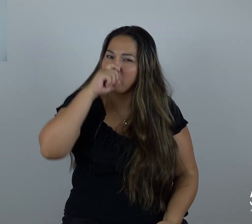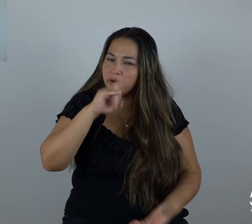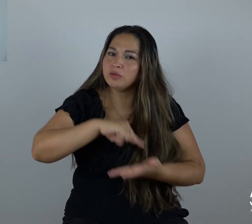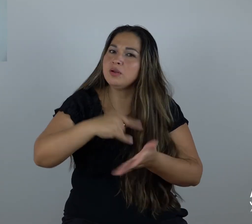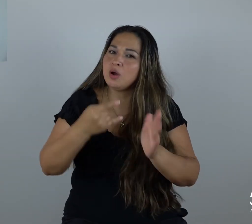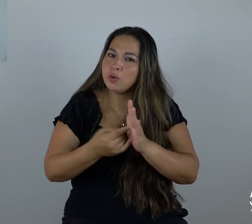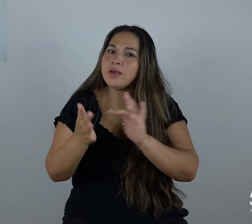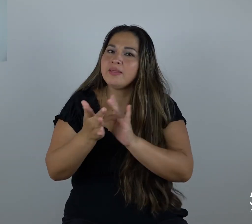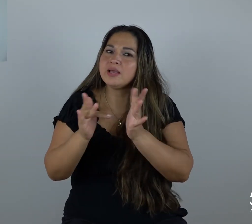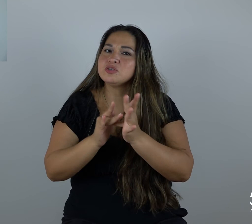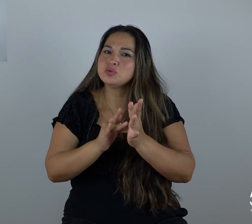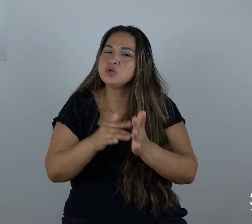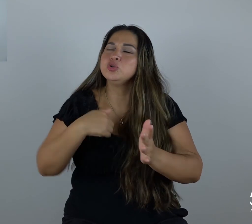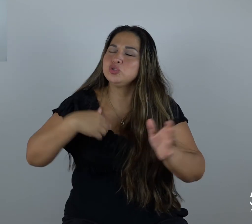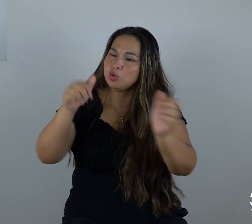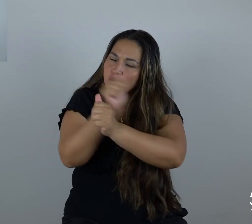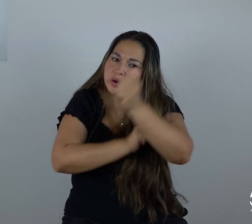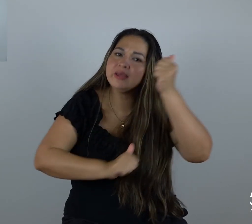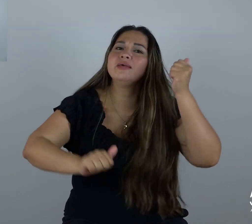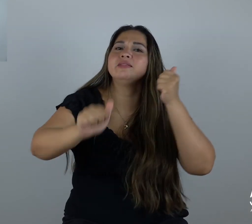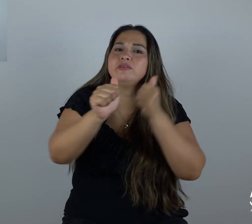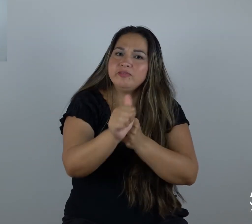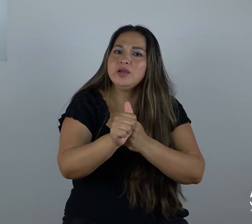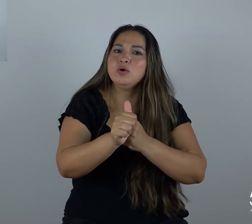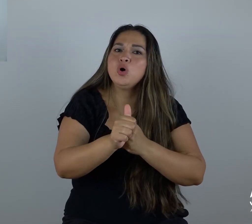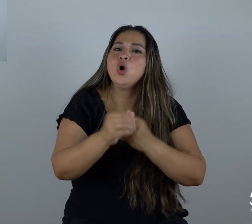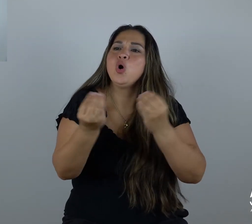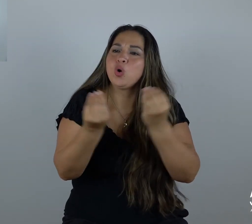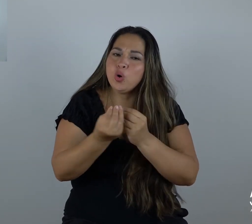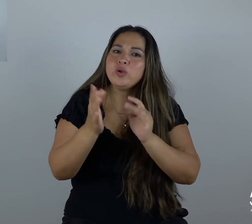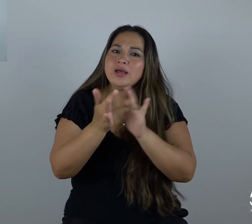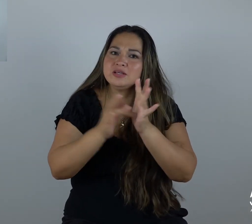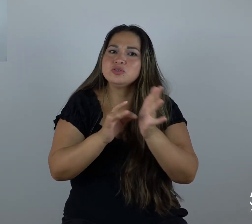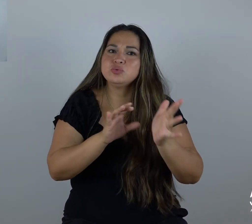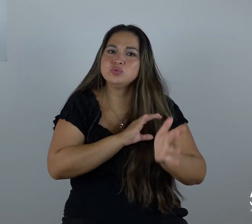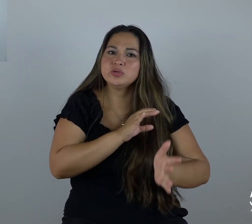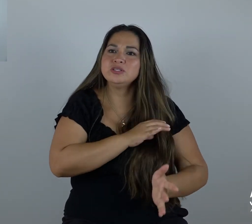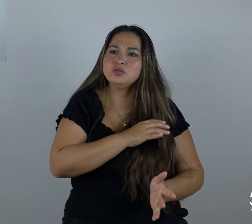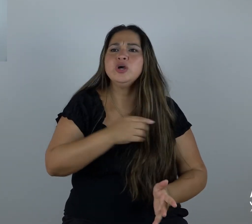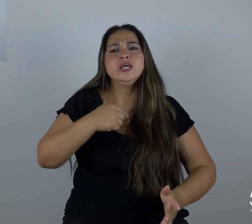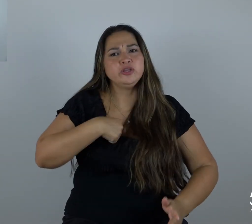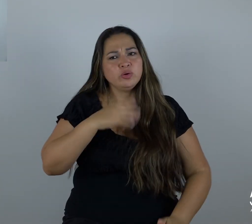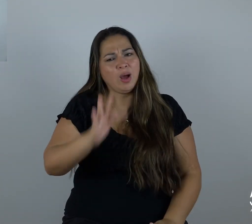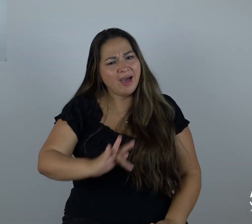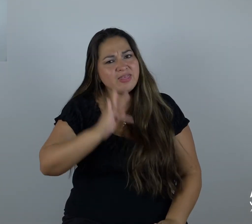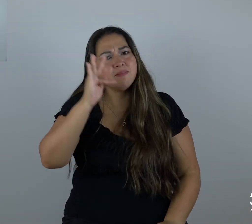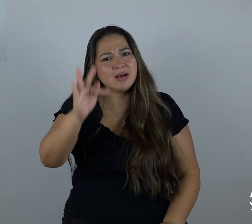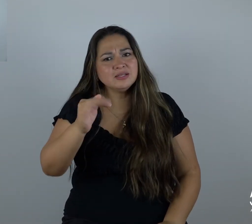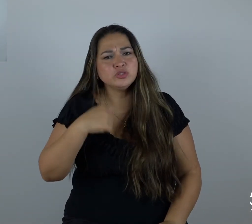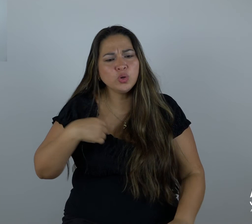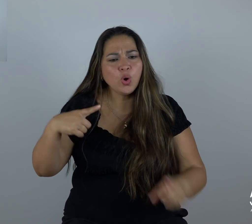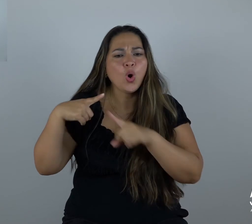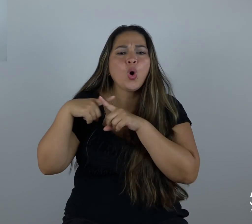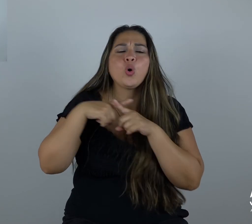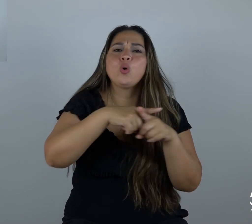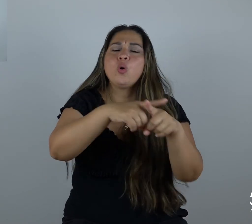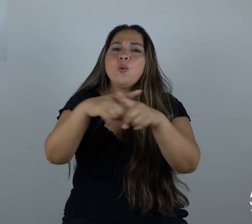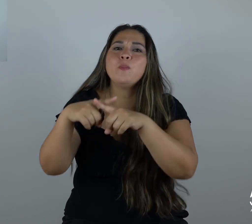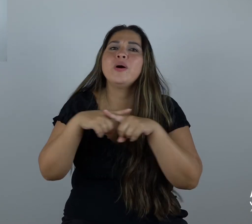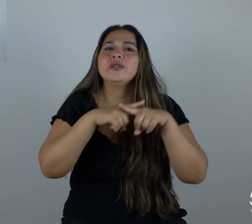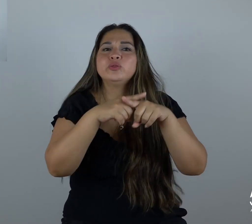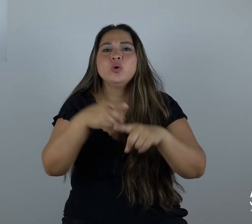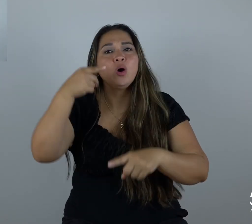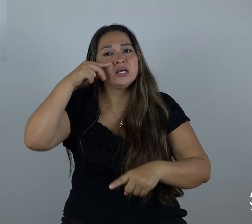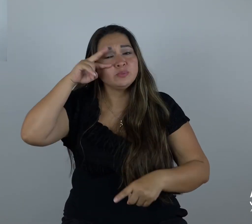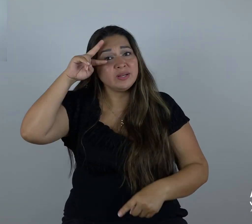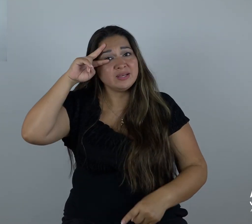me identifico con su obra y además la comparto, esa obra, con otros distintos a mí, pero que han tenido